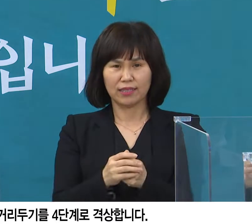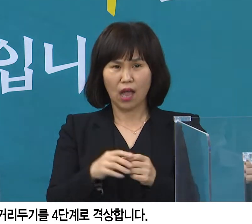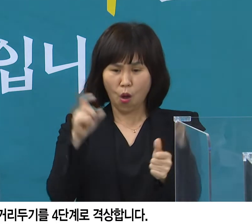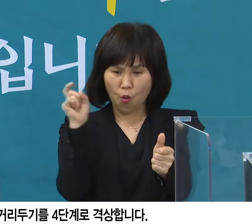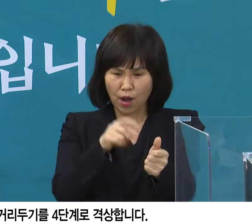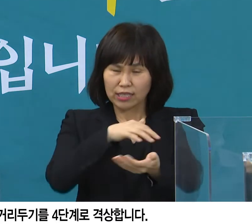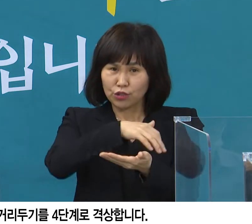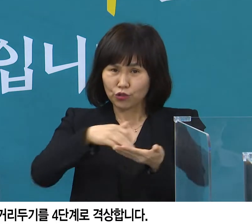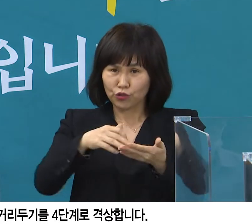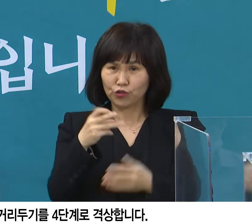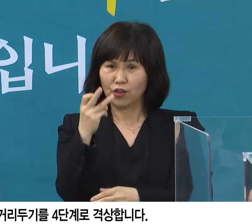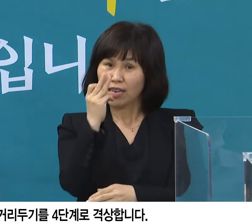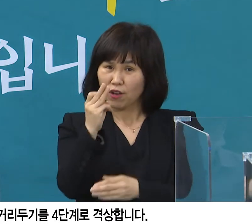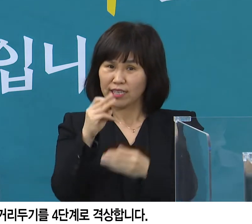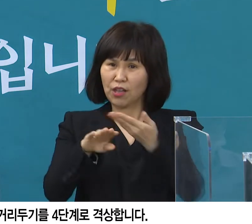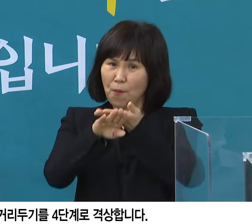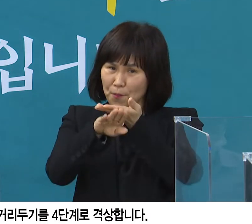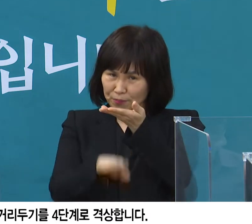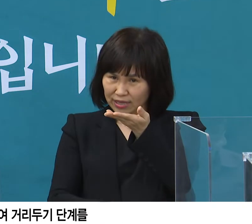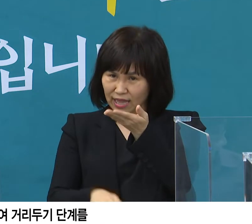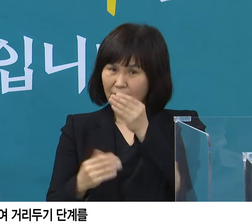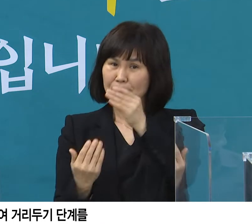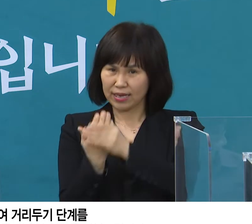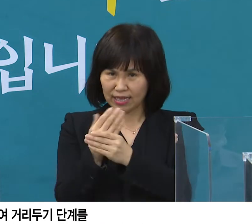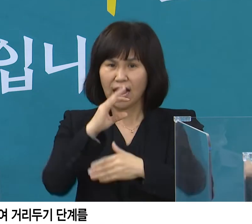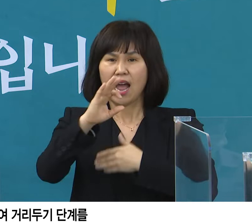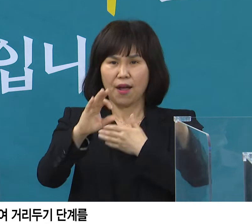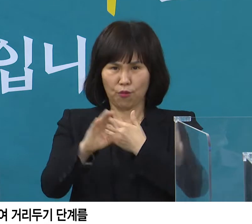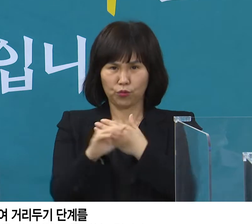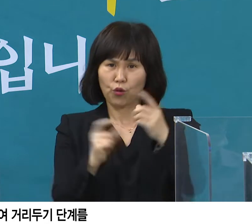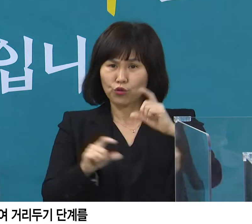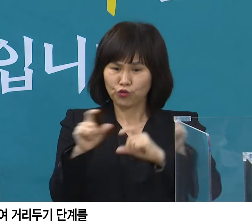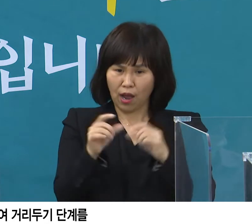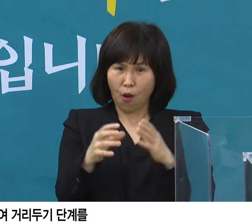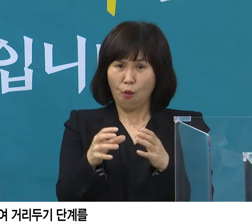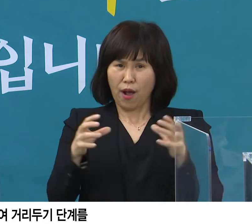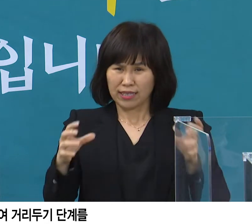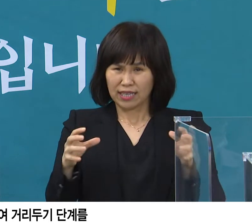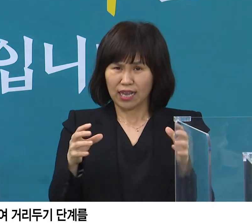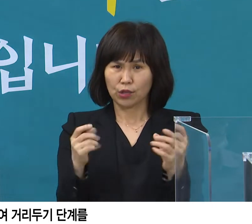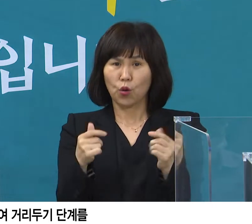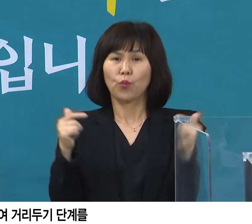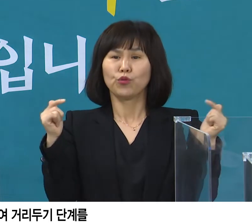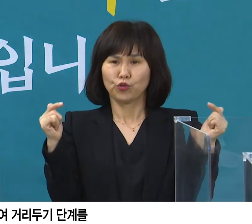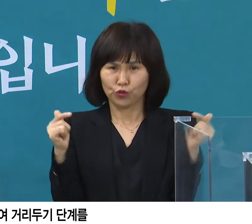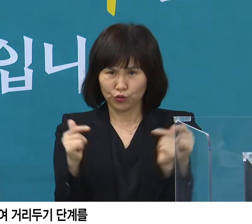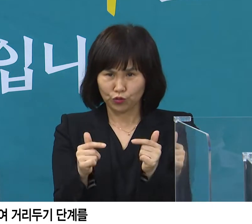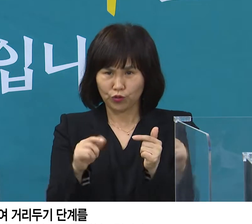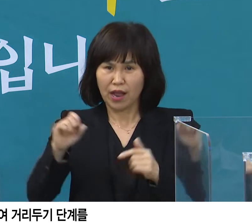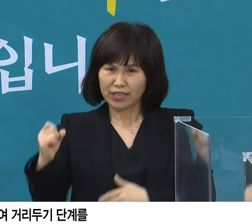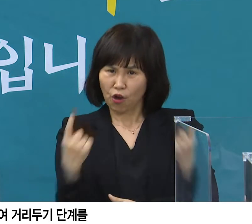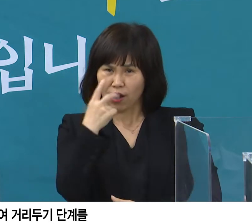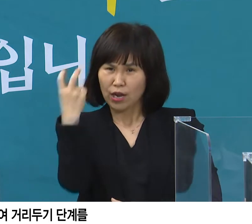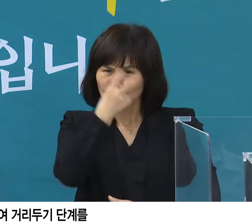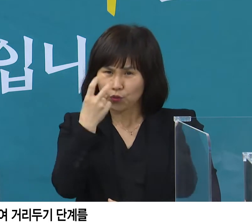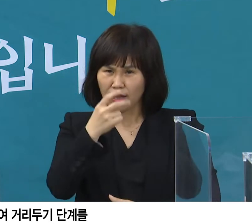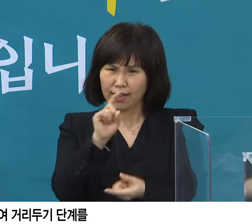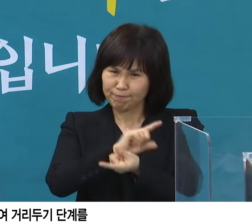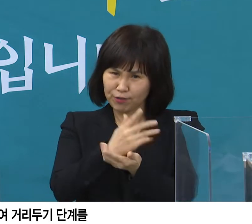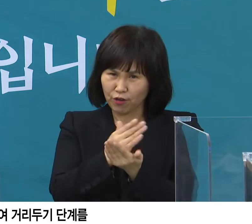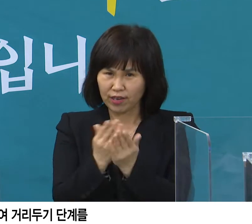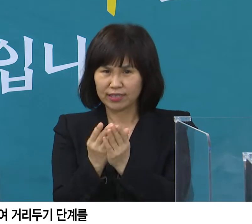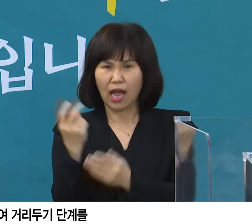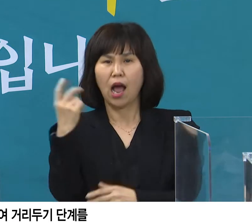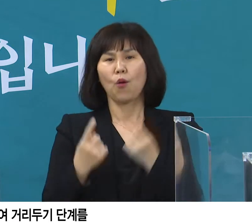이하로 확진자가 발생하거나 추가 확산 가능성 및 역학적 연관성 등을 종합적으로